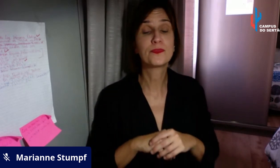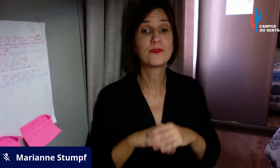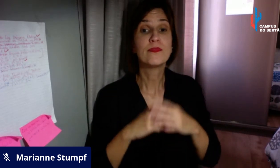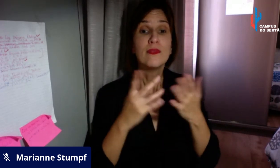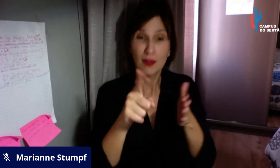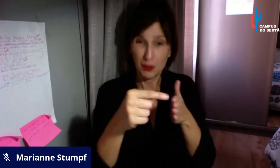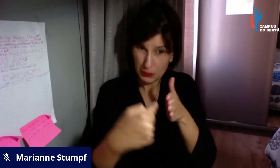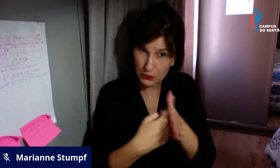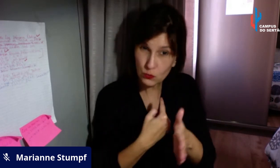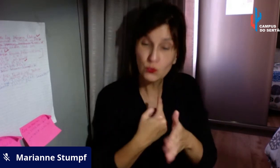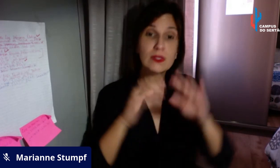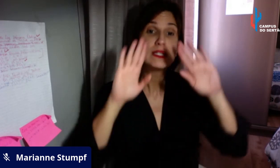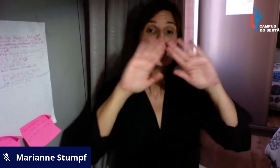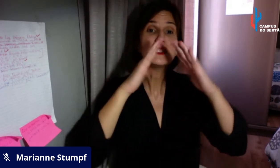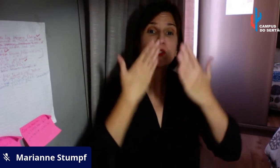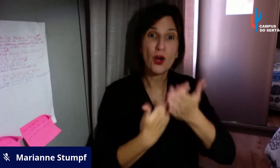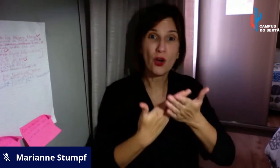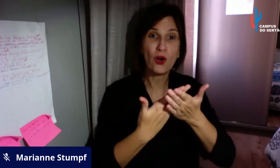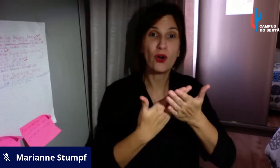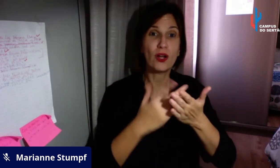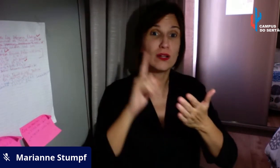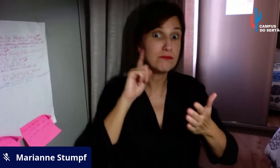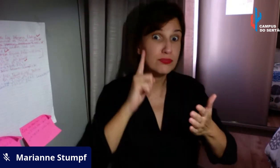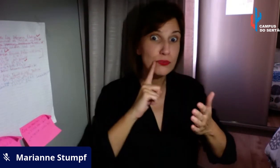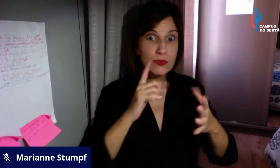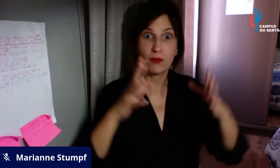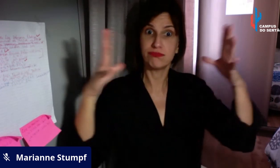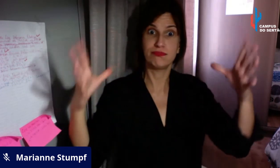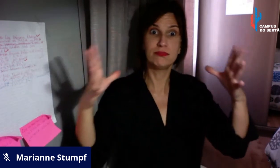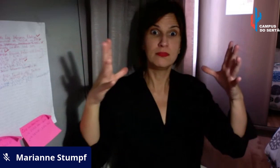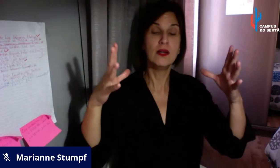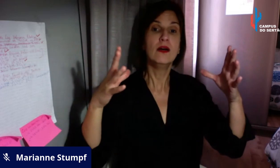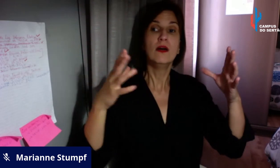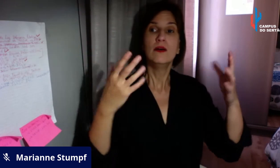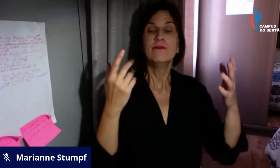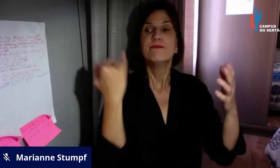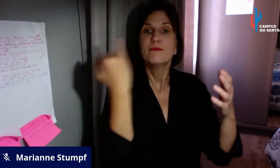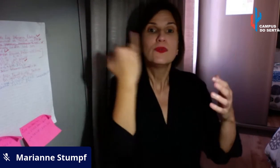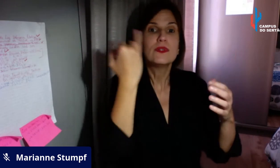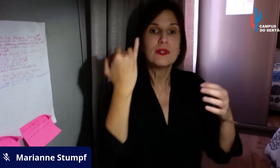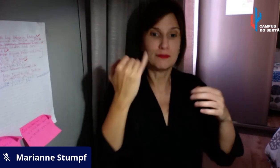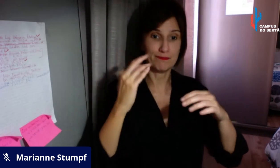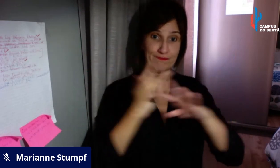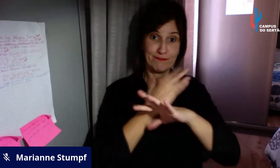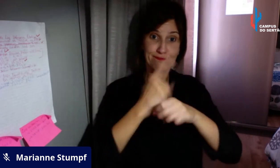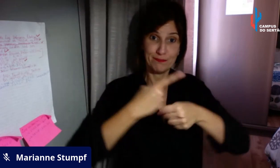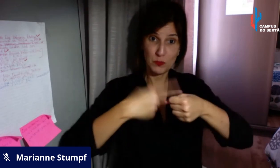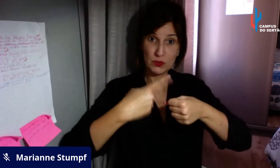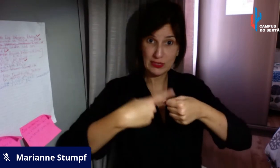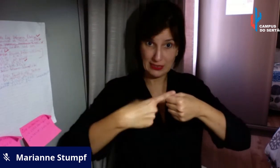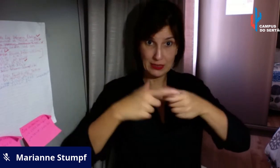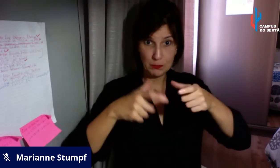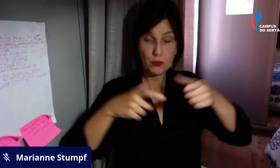uma quantidade estabelecida nos documentos oficiais que temos. Sua questão foi relacionada às escolas,